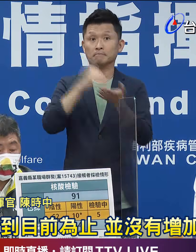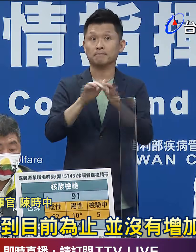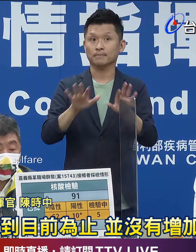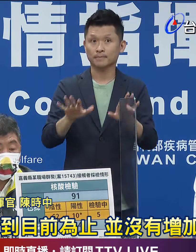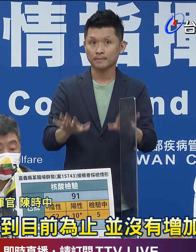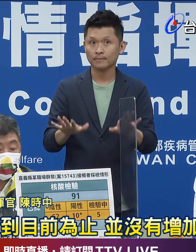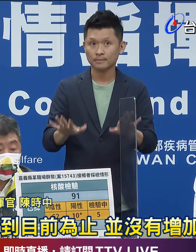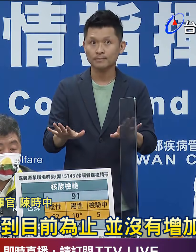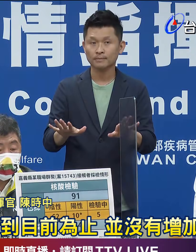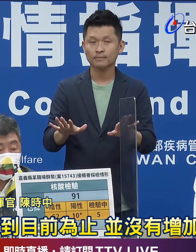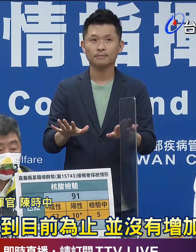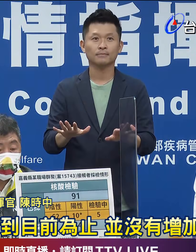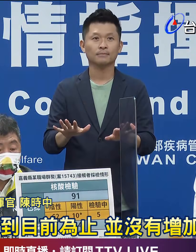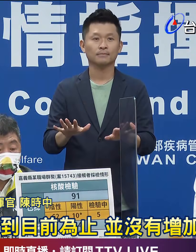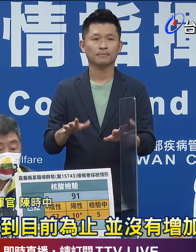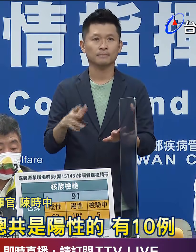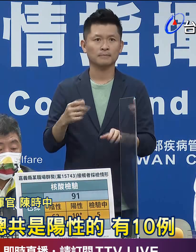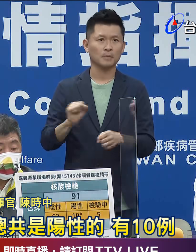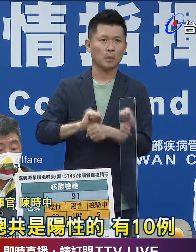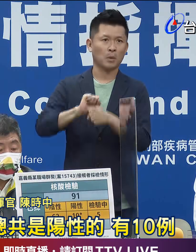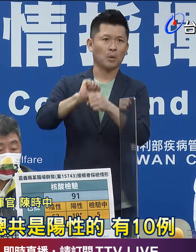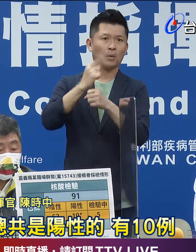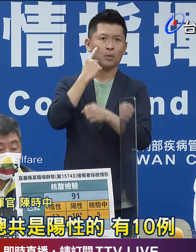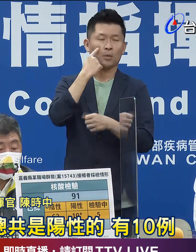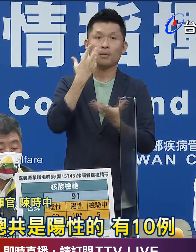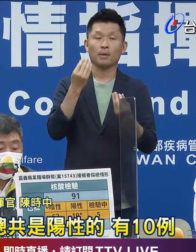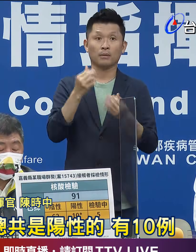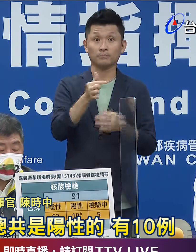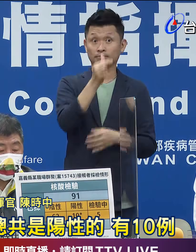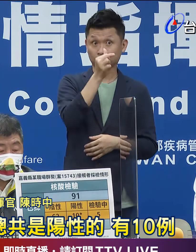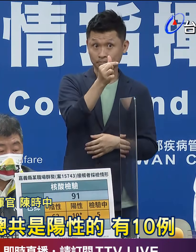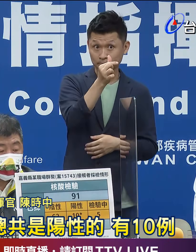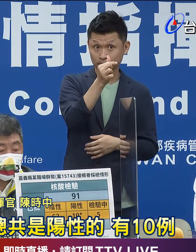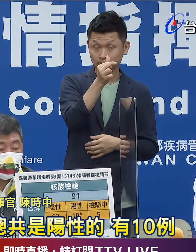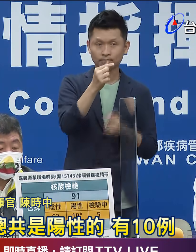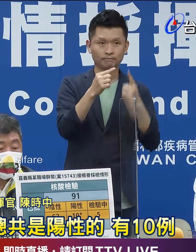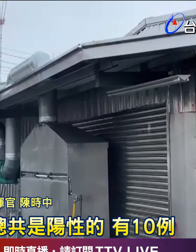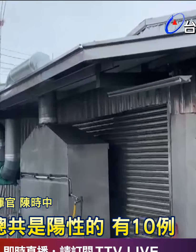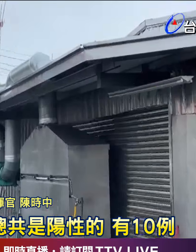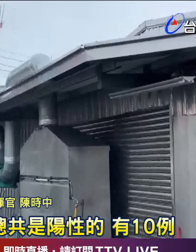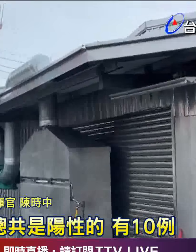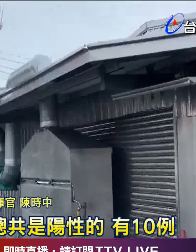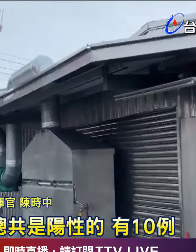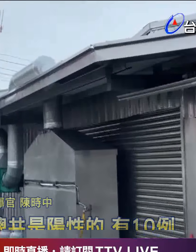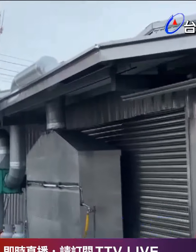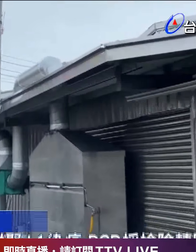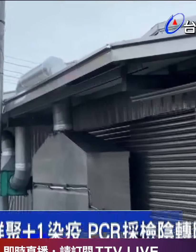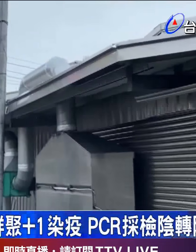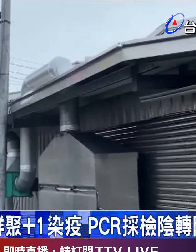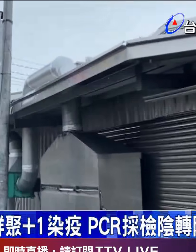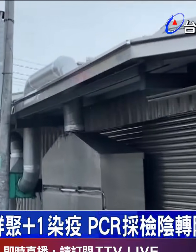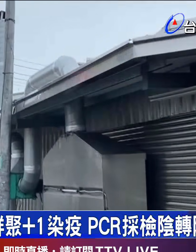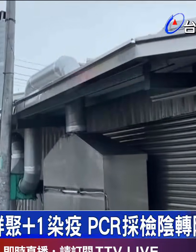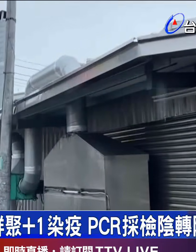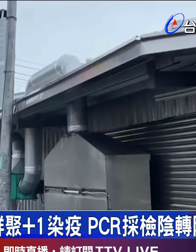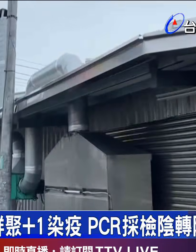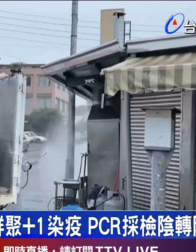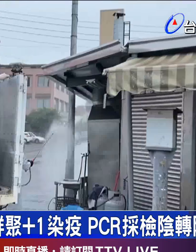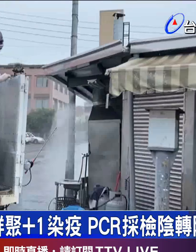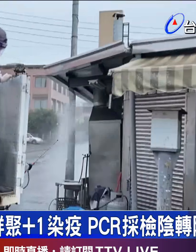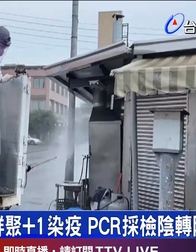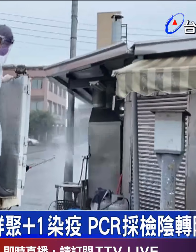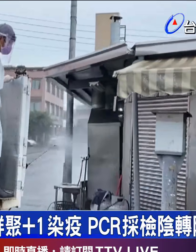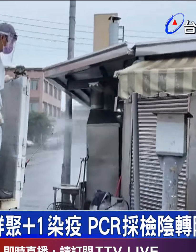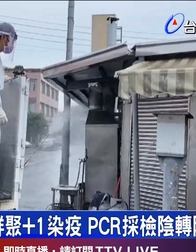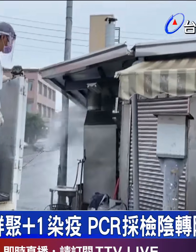止哈，并没有增加哈，总共是阳性的哈，有10例。 嘉义31号在新增一例确诊个案，他